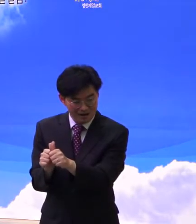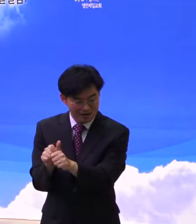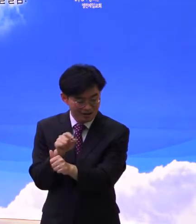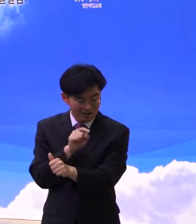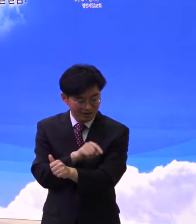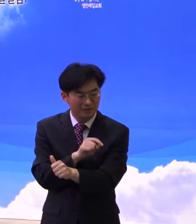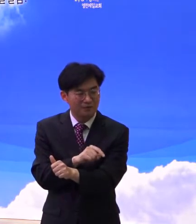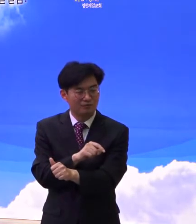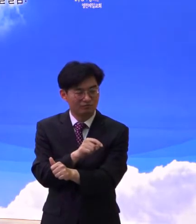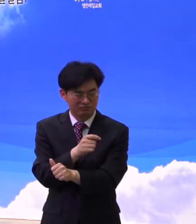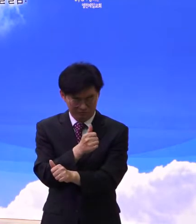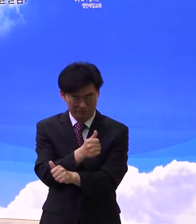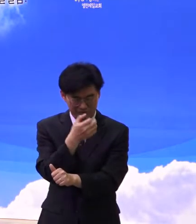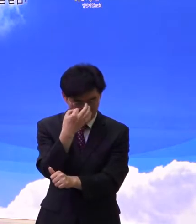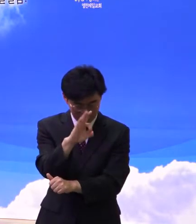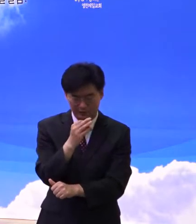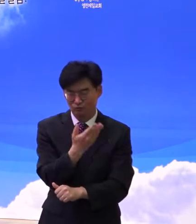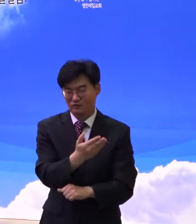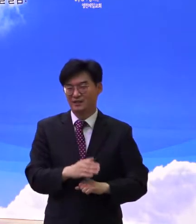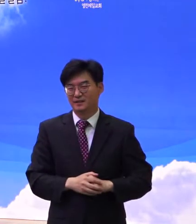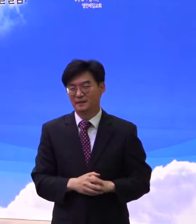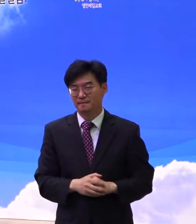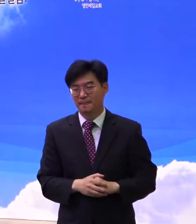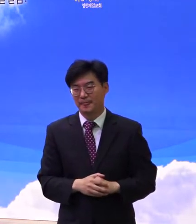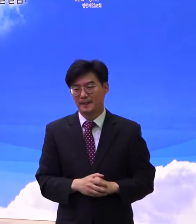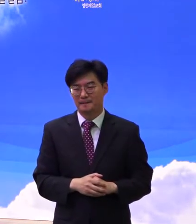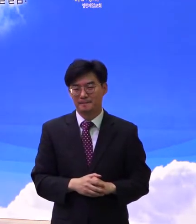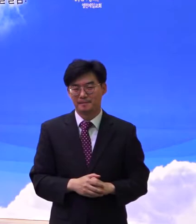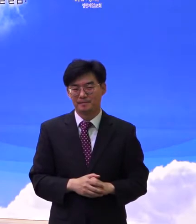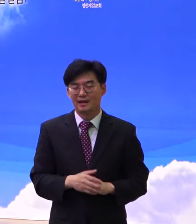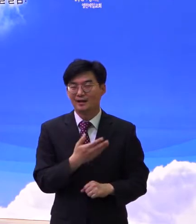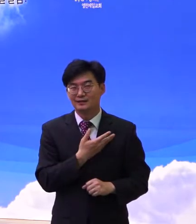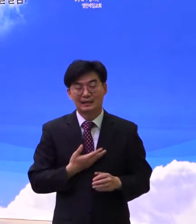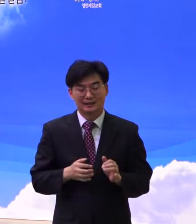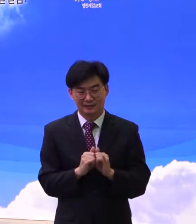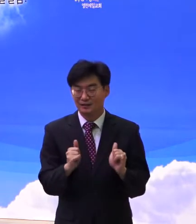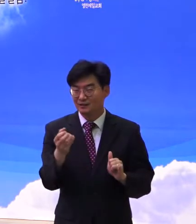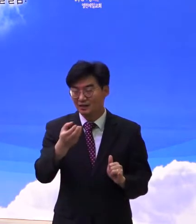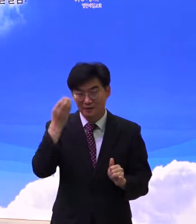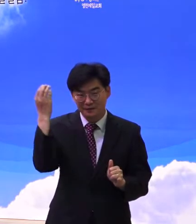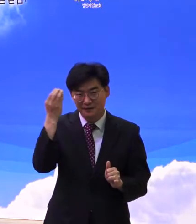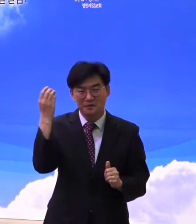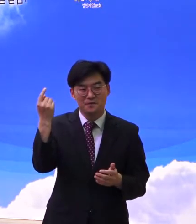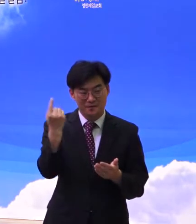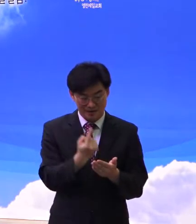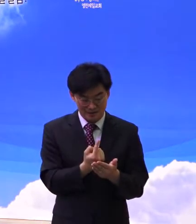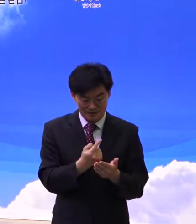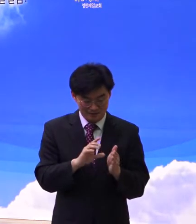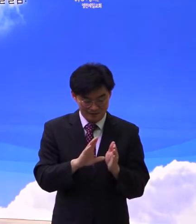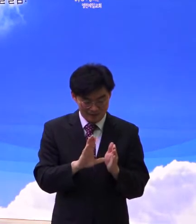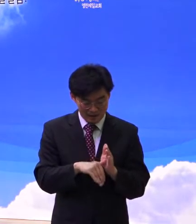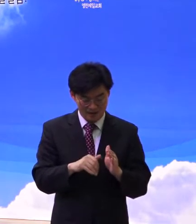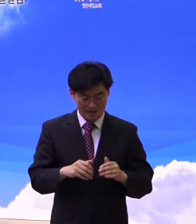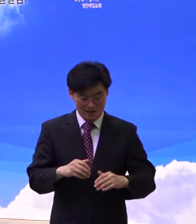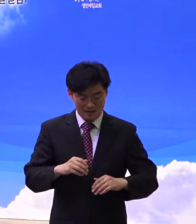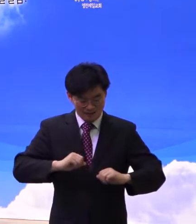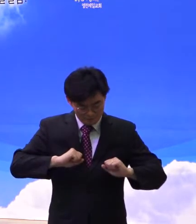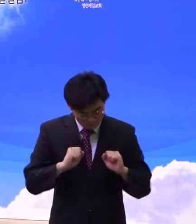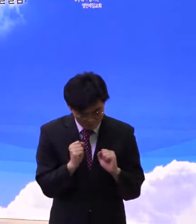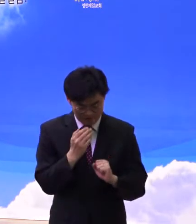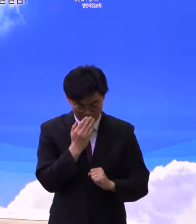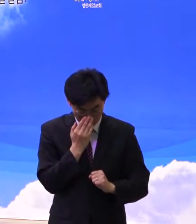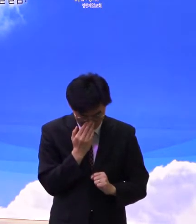가볍게 보아서는 안 됩니다. 그들은 성령의 인도하심을 따르면서 모든 고난을 견뎌냈고